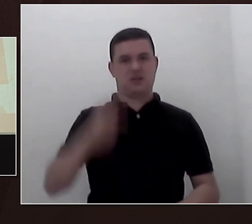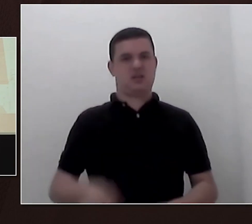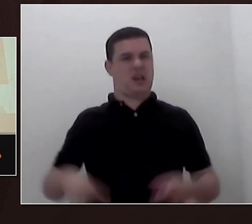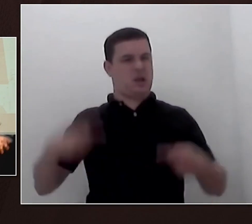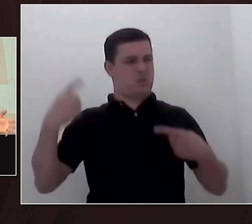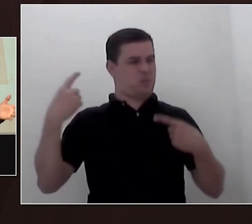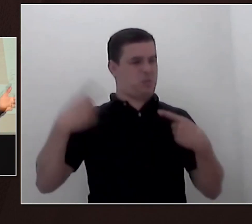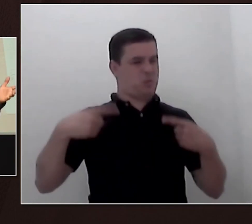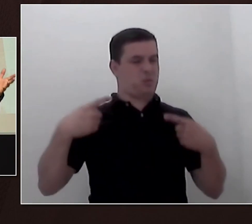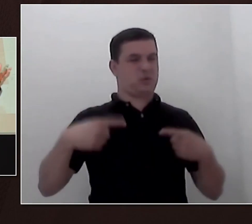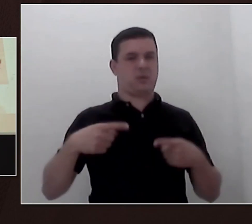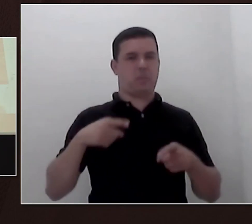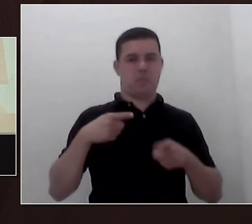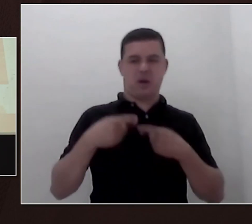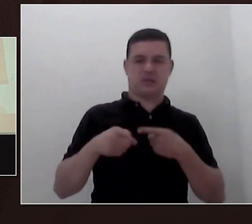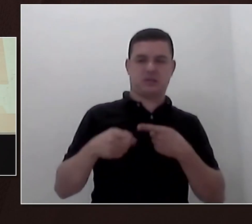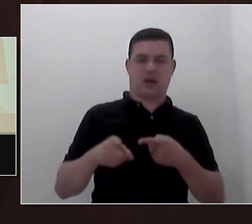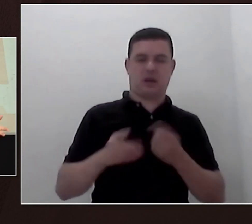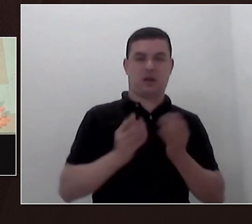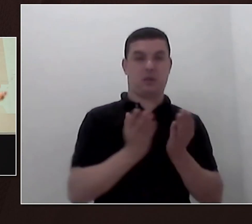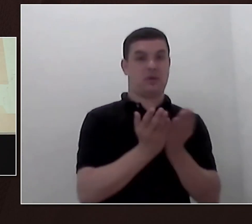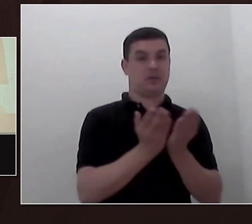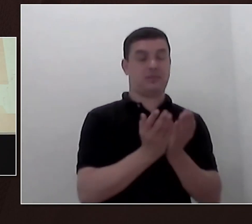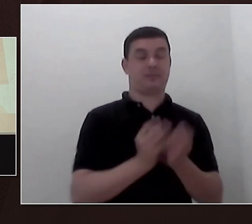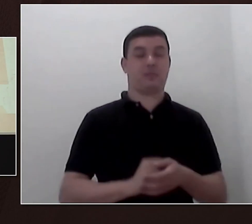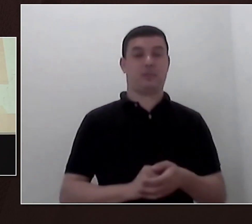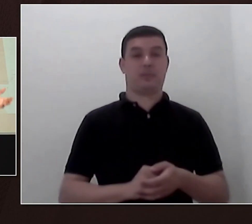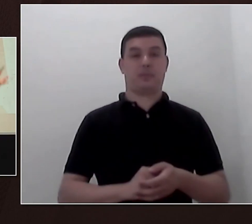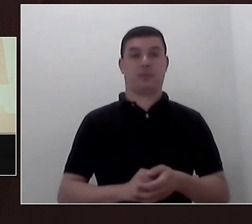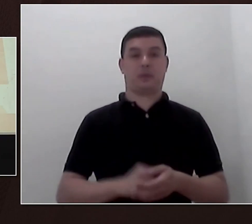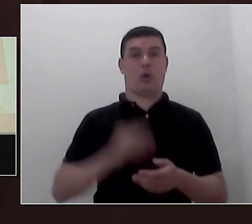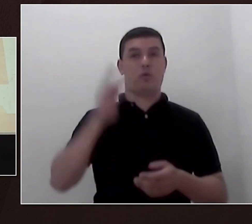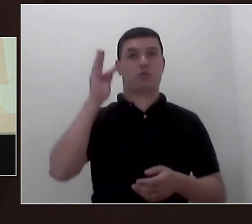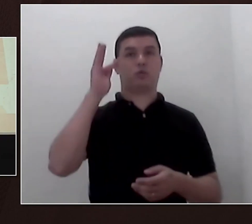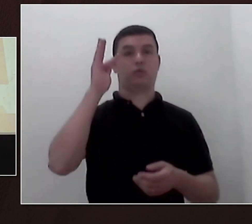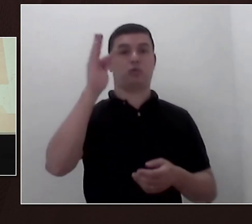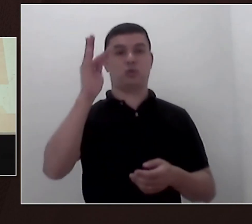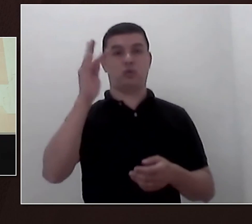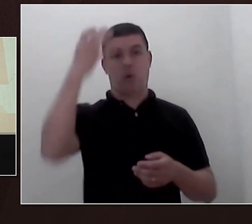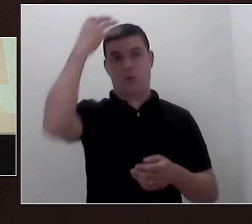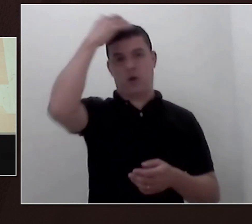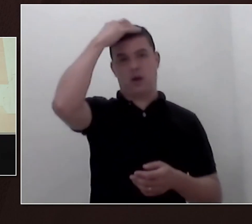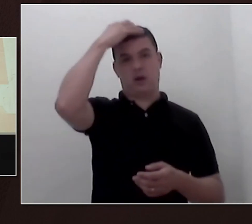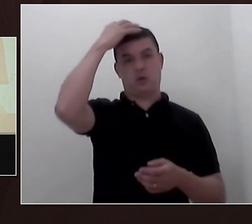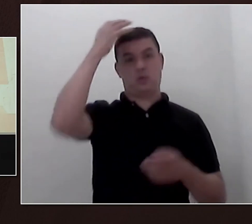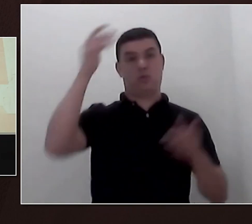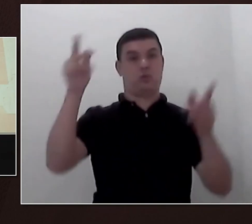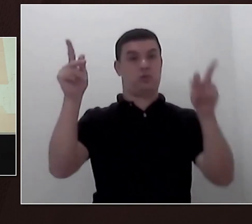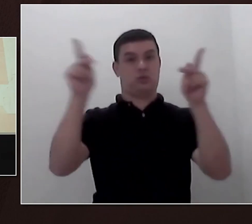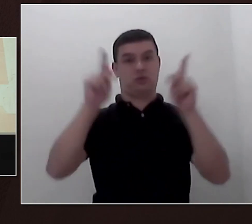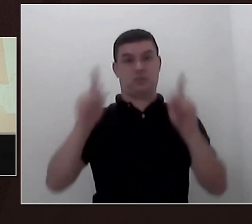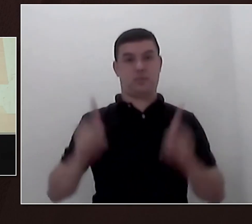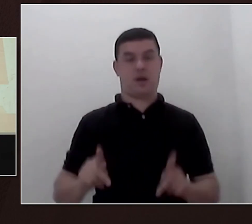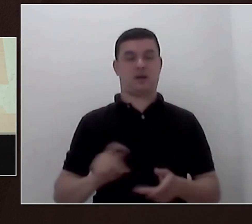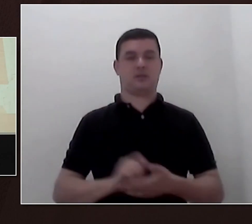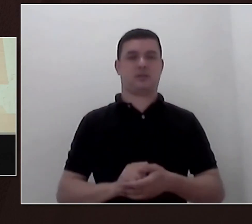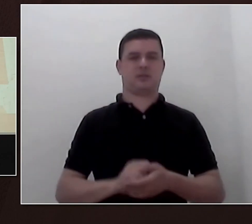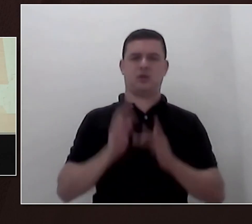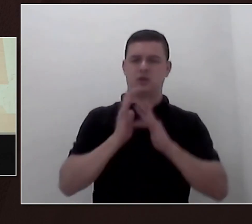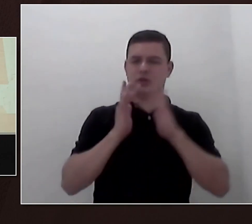Nós vamos trazer o reino da paz, o reino da justiça, o reino de nosso Senhor Jesus Cristo, de volta aqui na